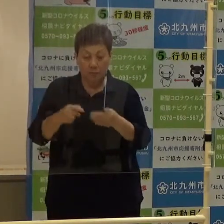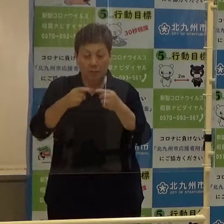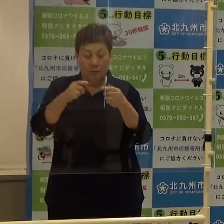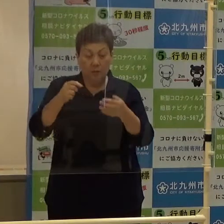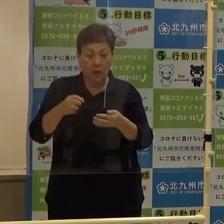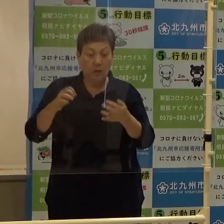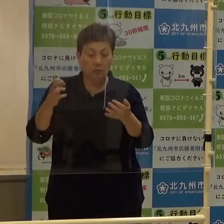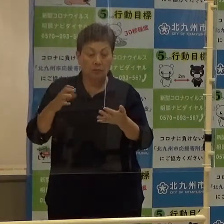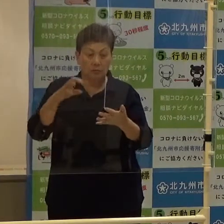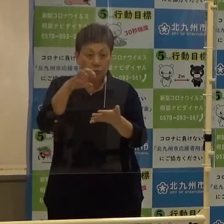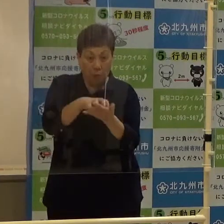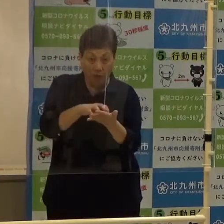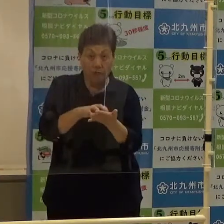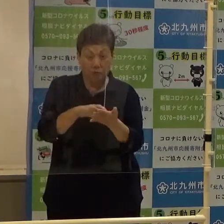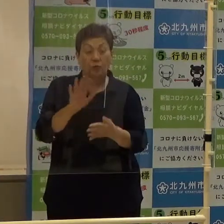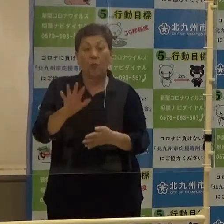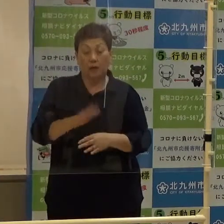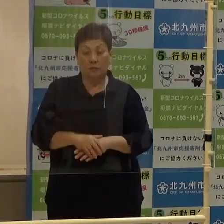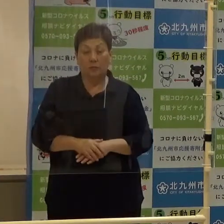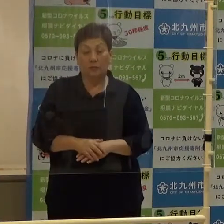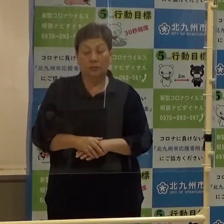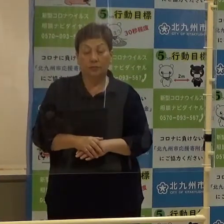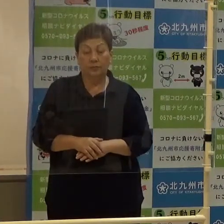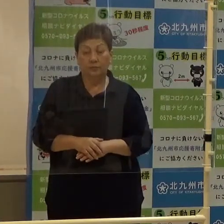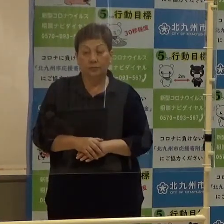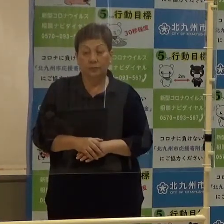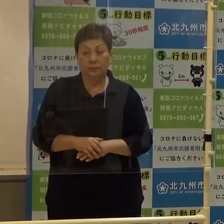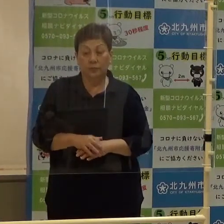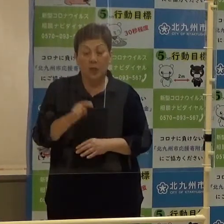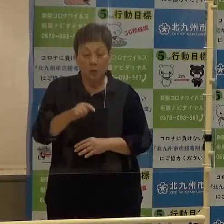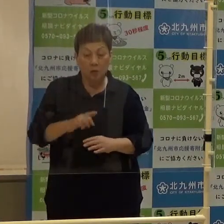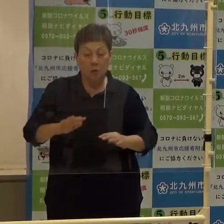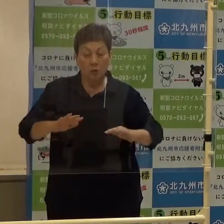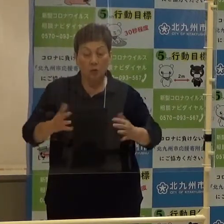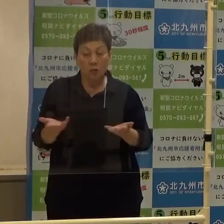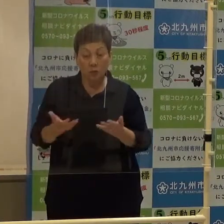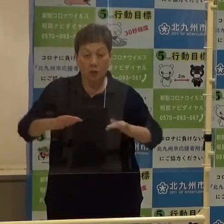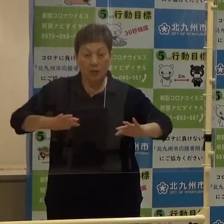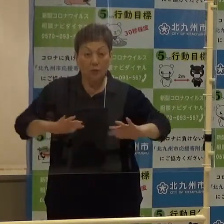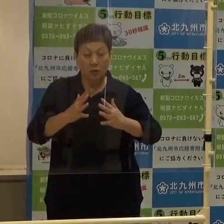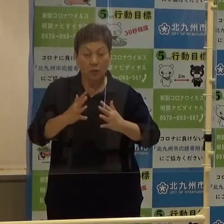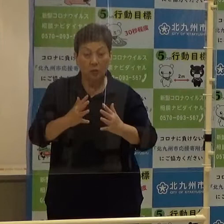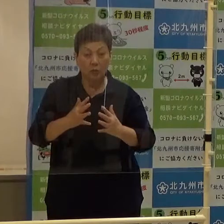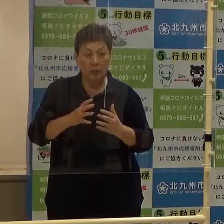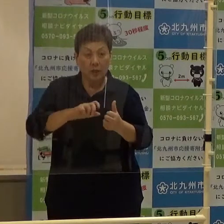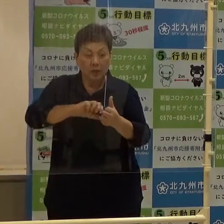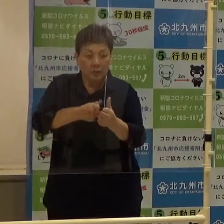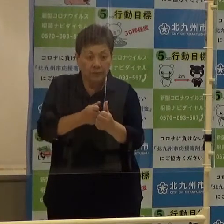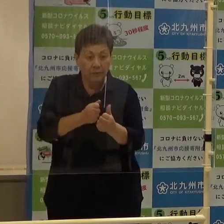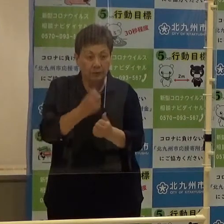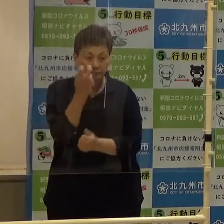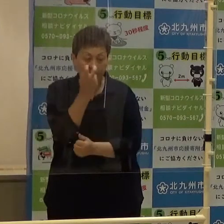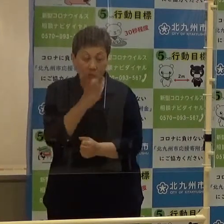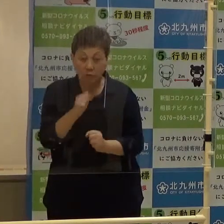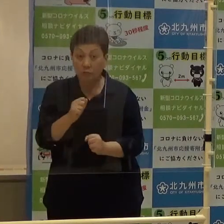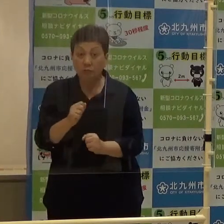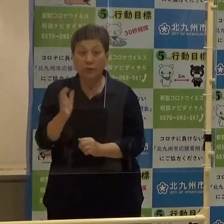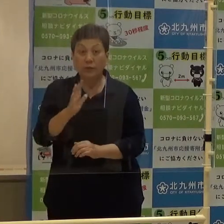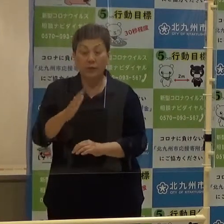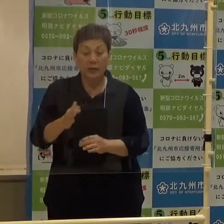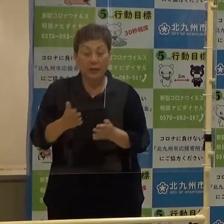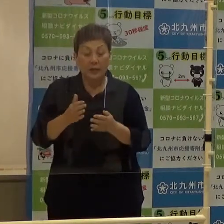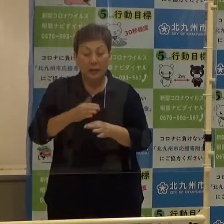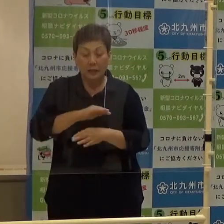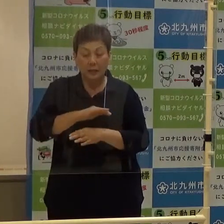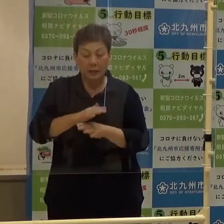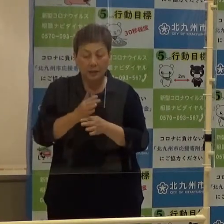組みが広がっていくことを目的としておりまして、まあ、どちらかというと取り締まりとかいうそういう観点ではなくて、広く皆さん